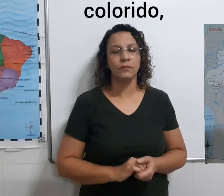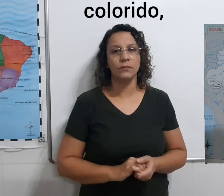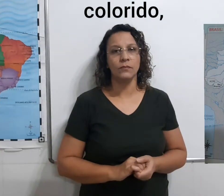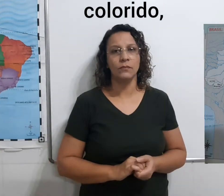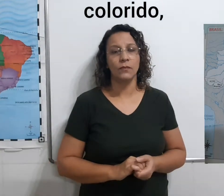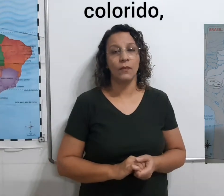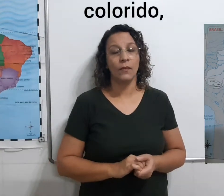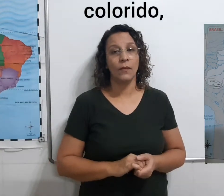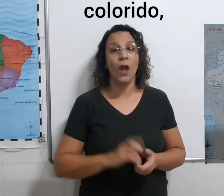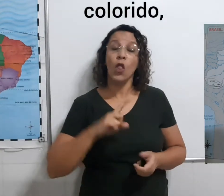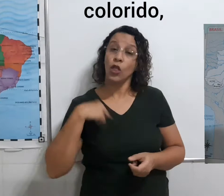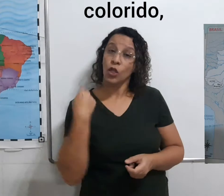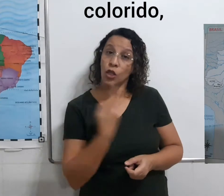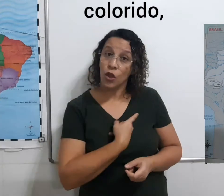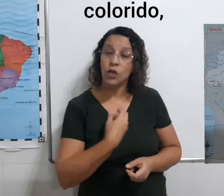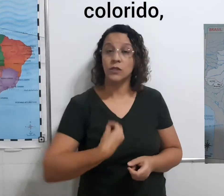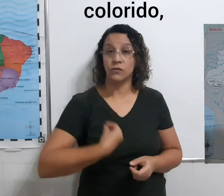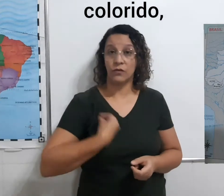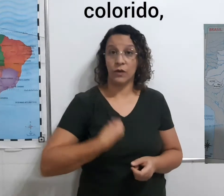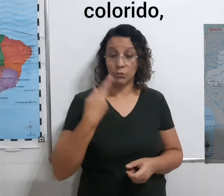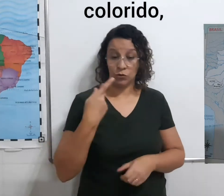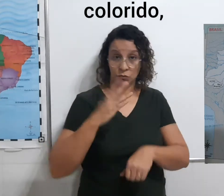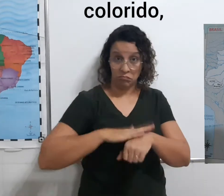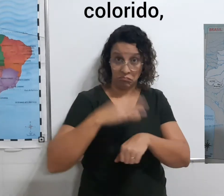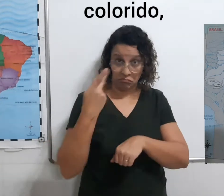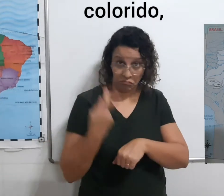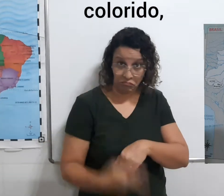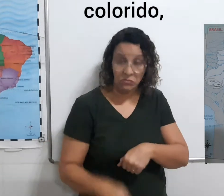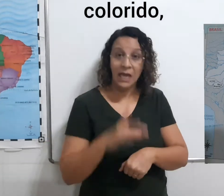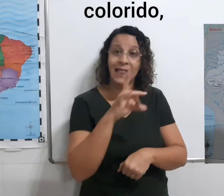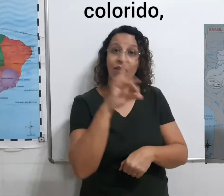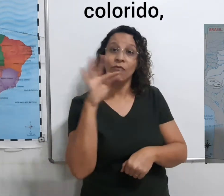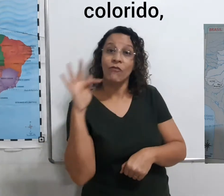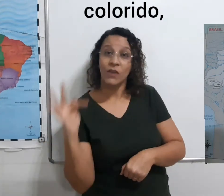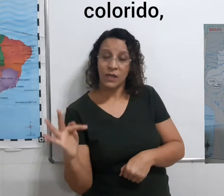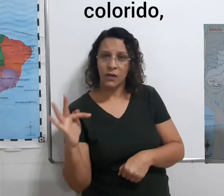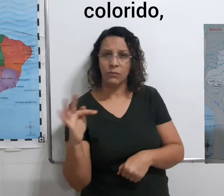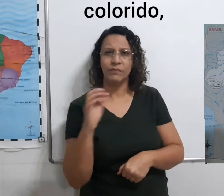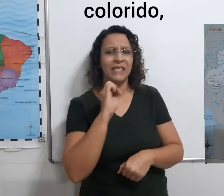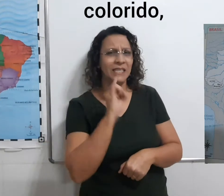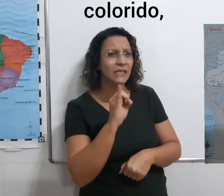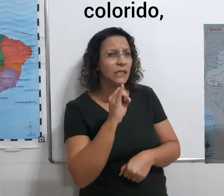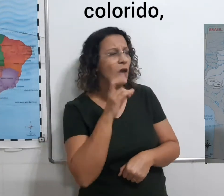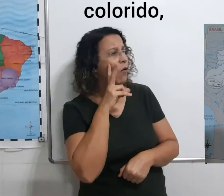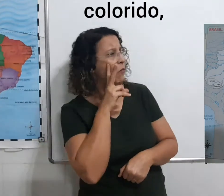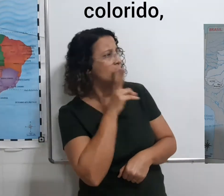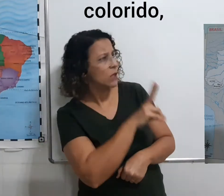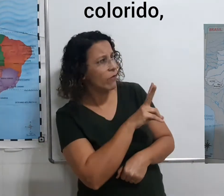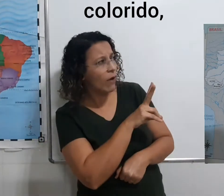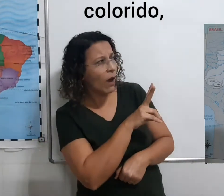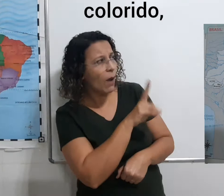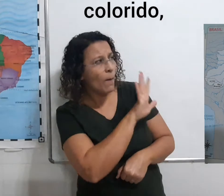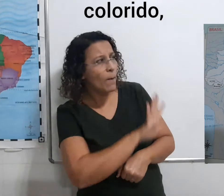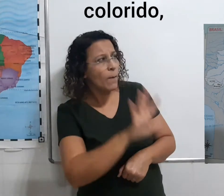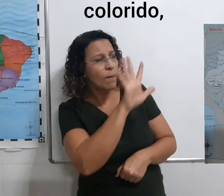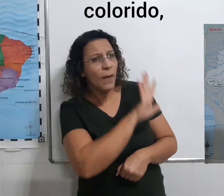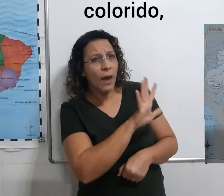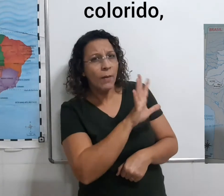Nós vivemos no DF. Se observarmos no mapa, o DF está todo